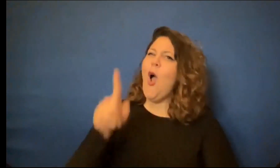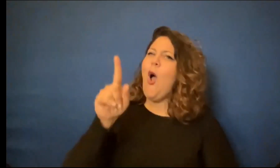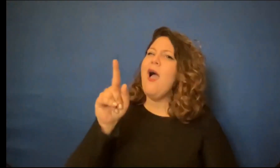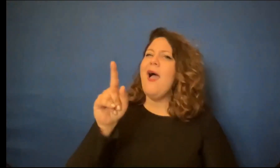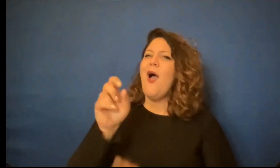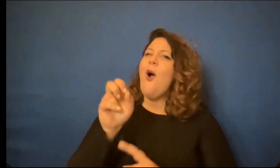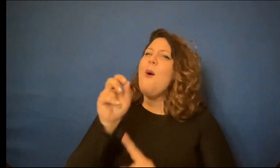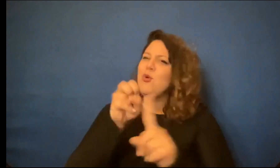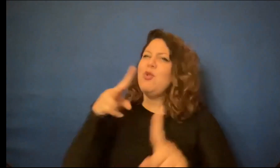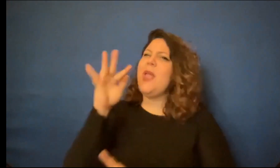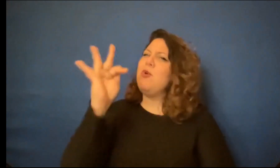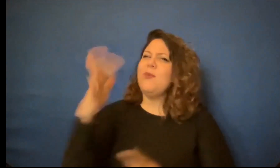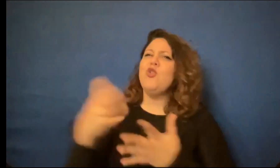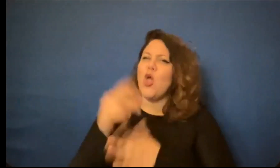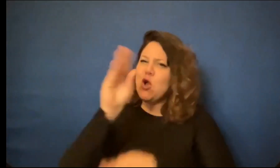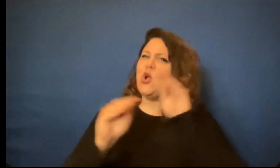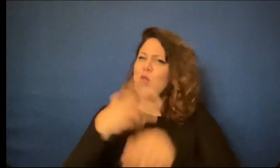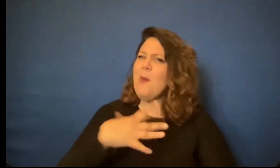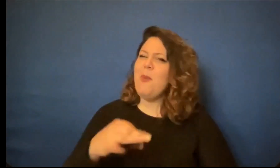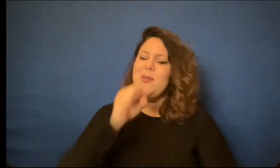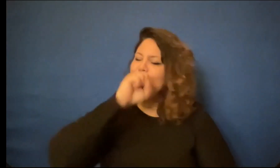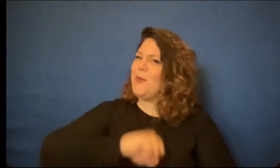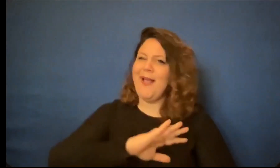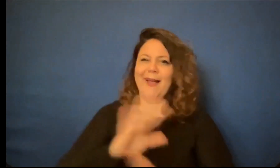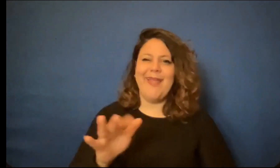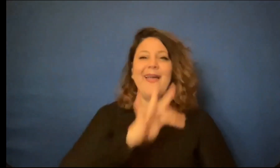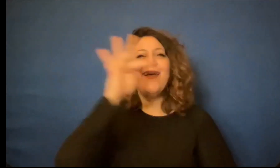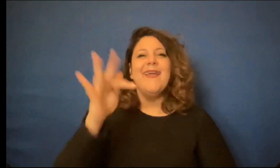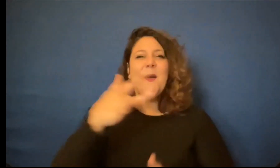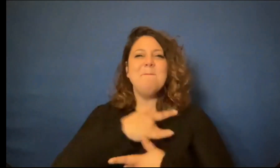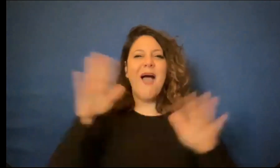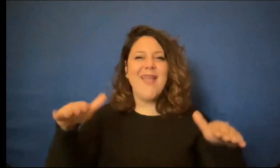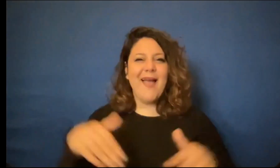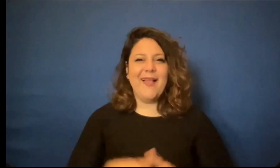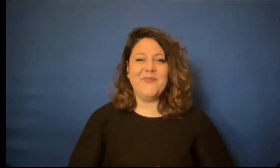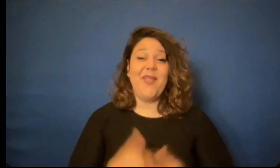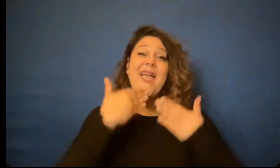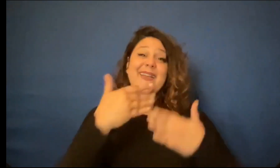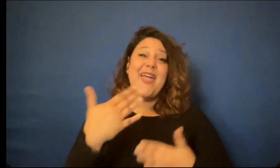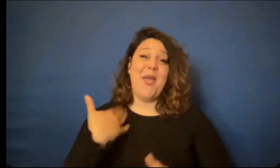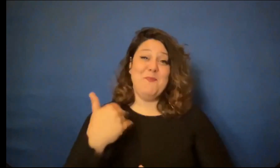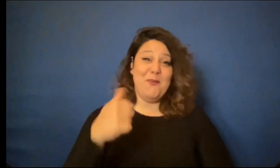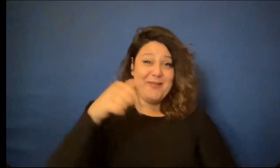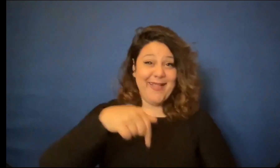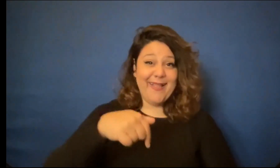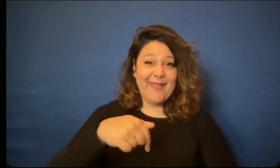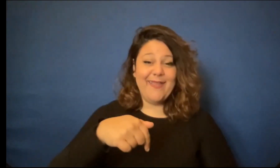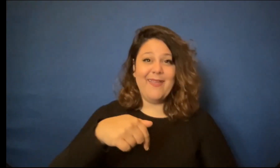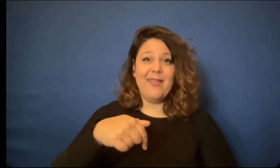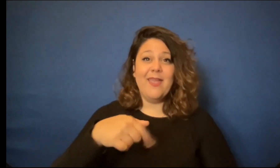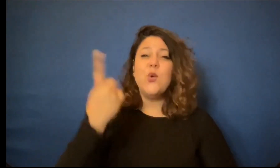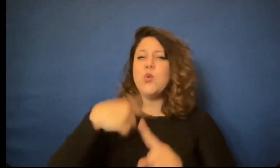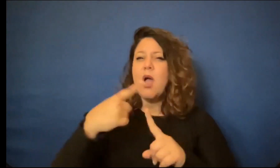que todo se puede solucionar. Me encanta. María Ángeles. Gracias por contar con nosotros y una cosa, aunque sea un